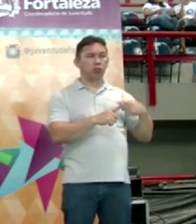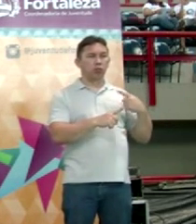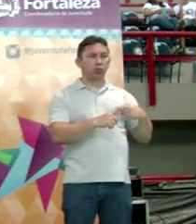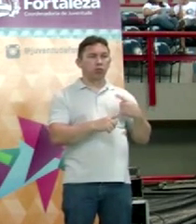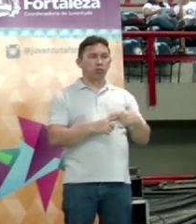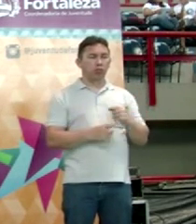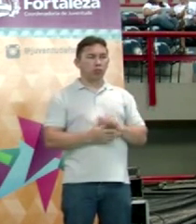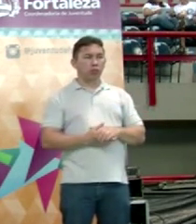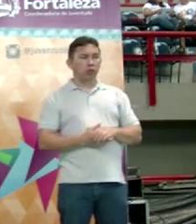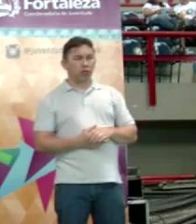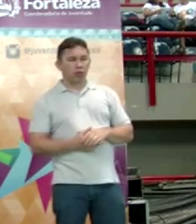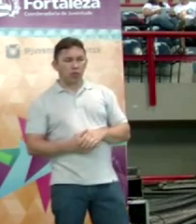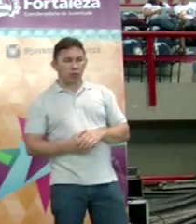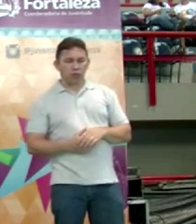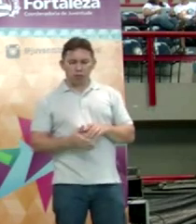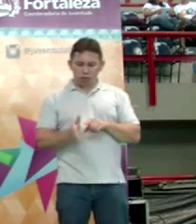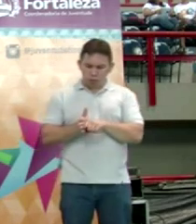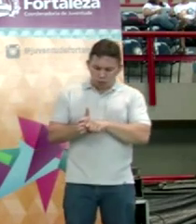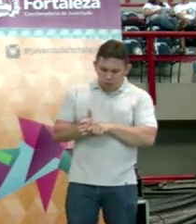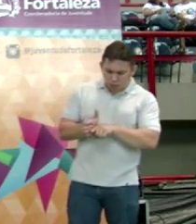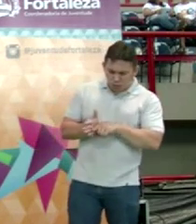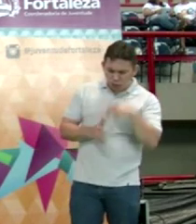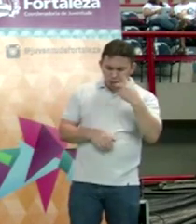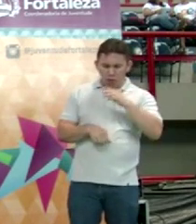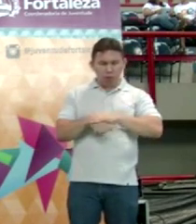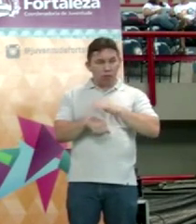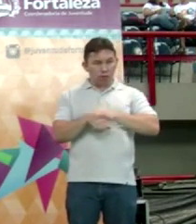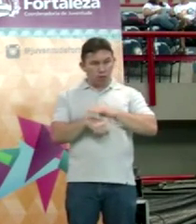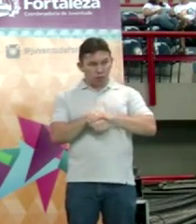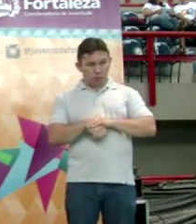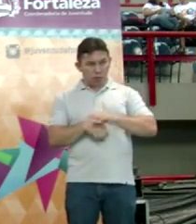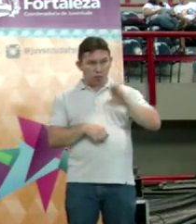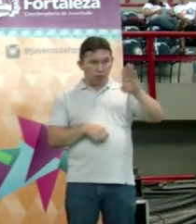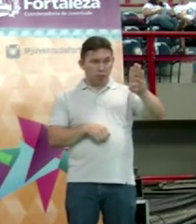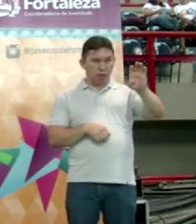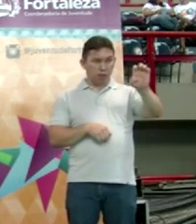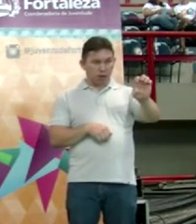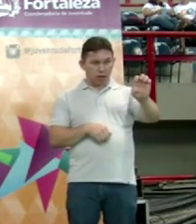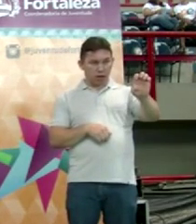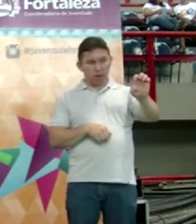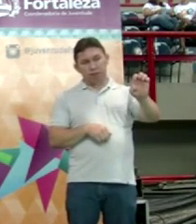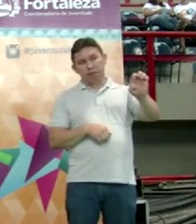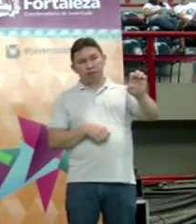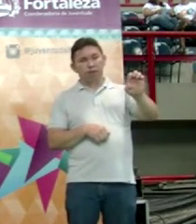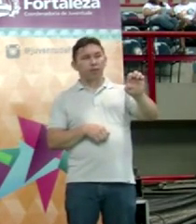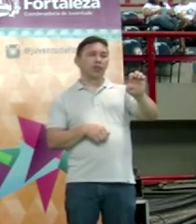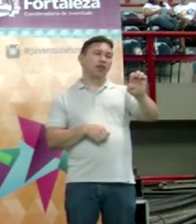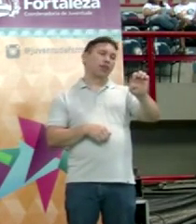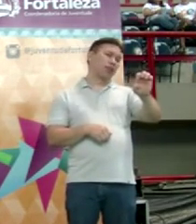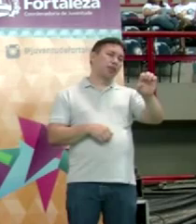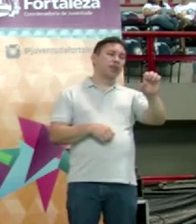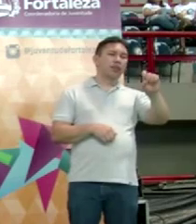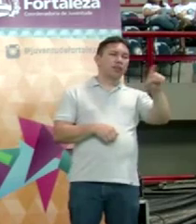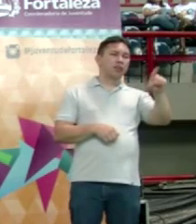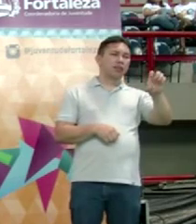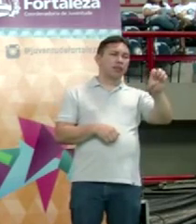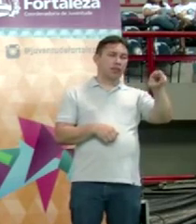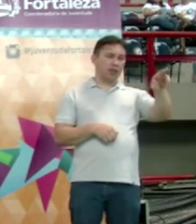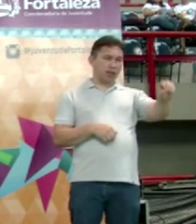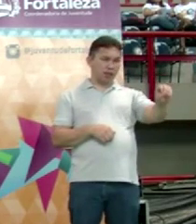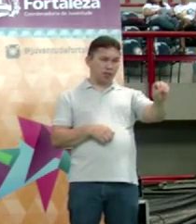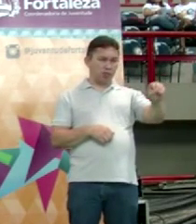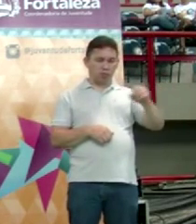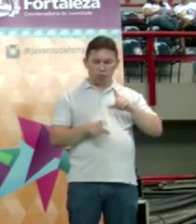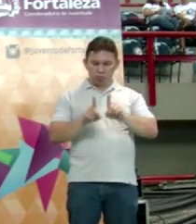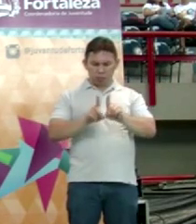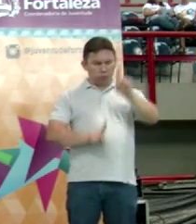os caras mediram a concentração de benzeno. Porque na Fanta laranja e na Fanta uva tem benzeno, tá? E essa concentração de